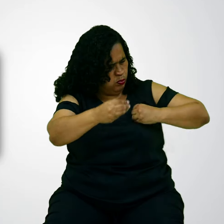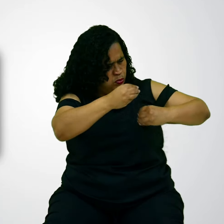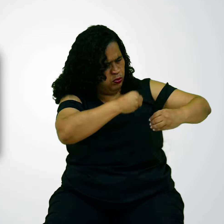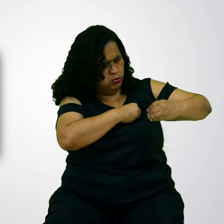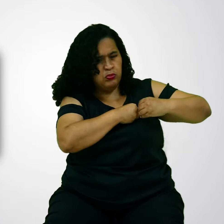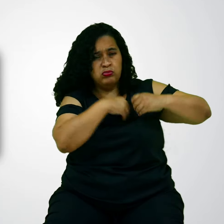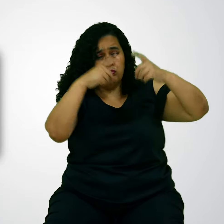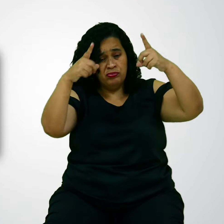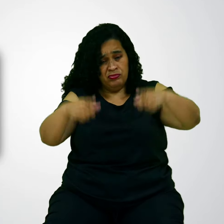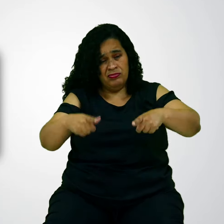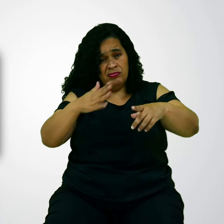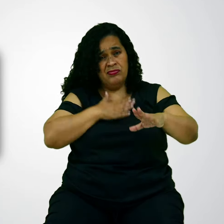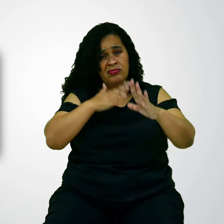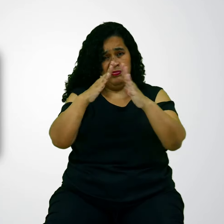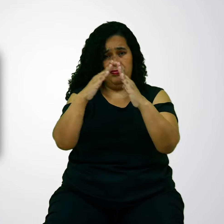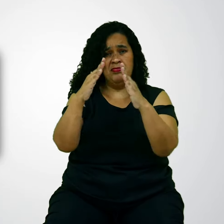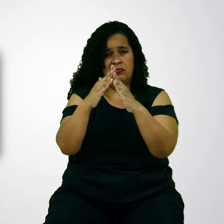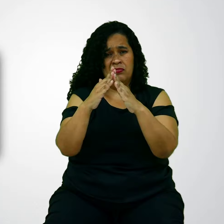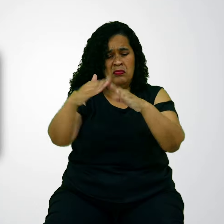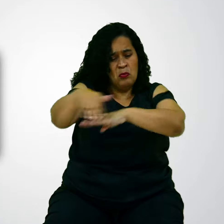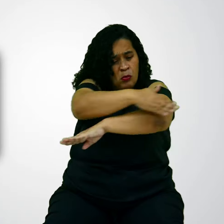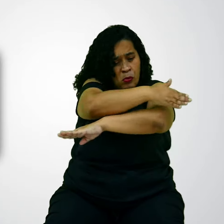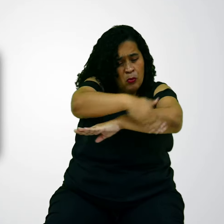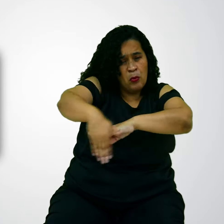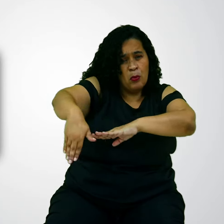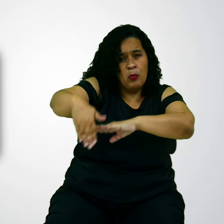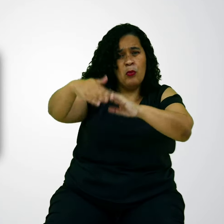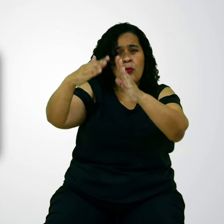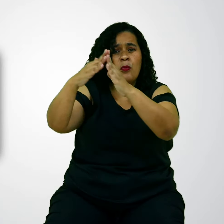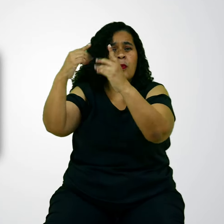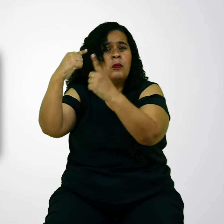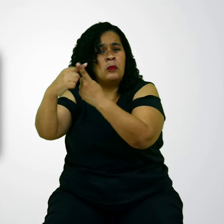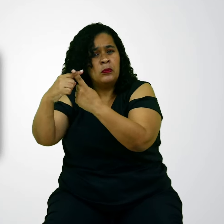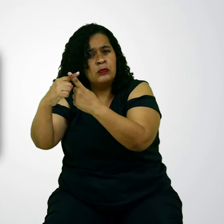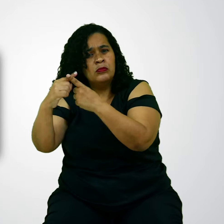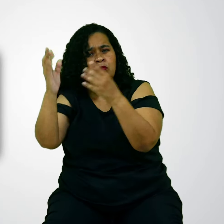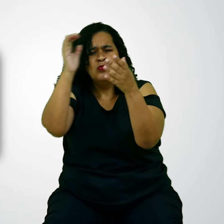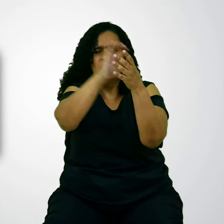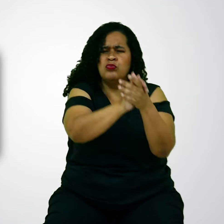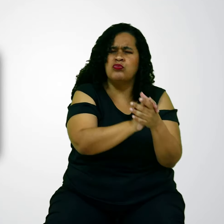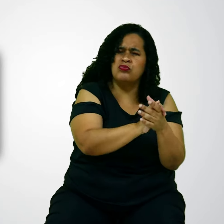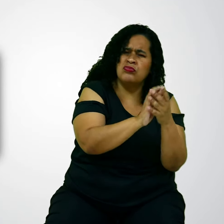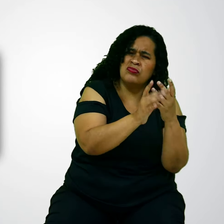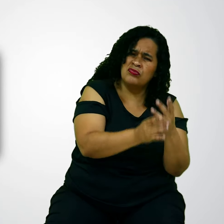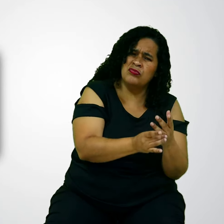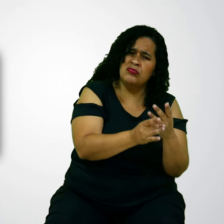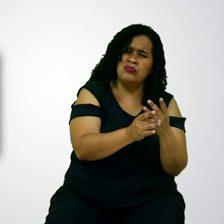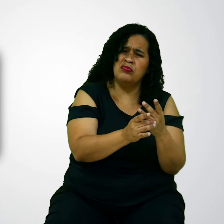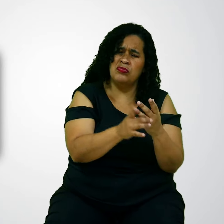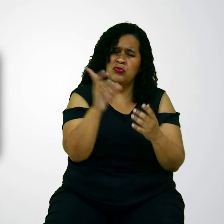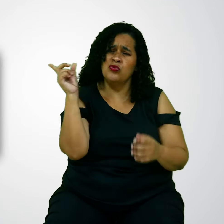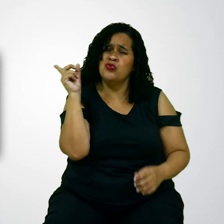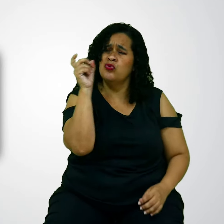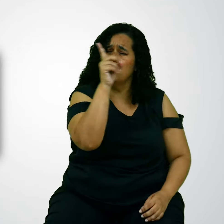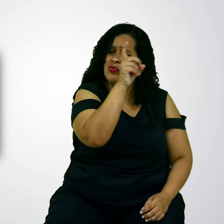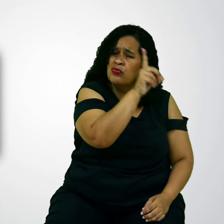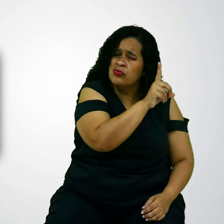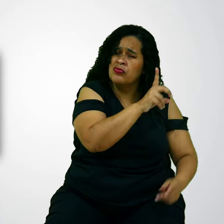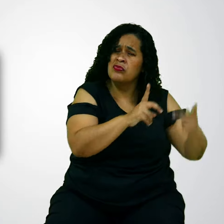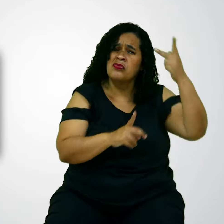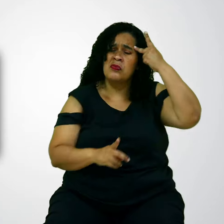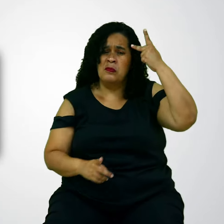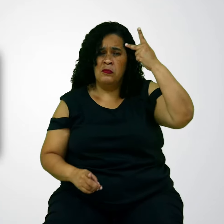Pela rua da minha igreja. Pela rua. Pelos casamentos disfuncionais que nós temos nessa cidade, pela